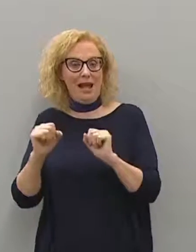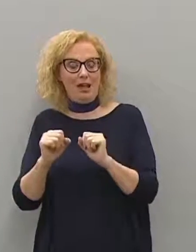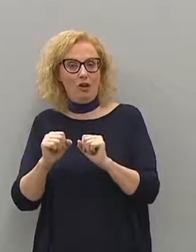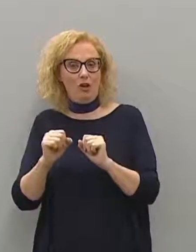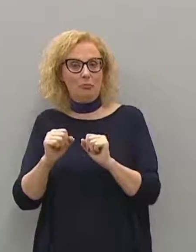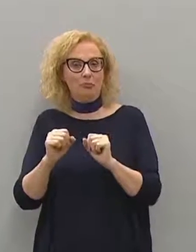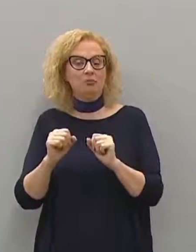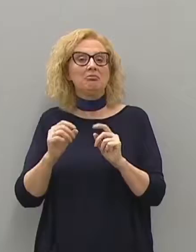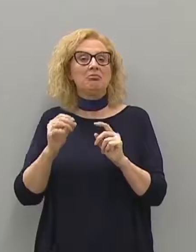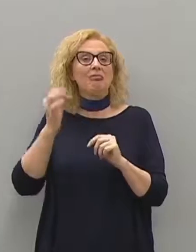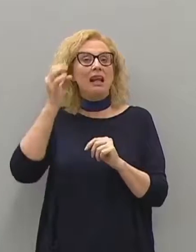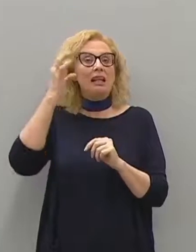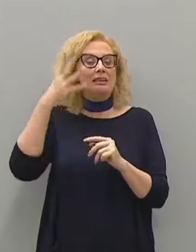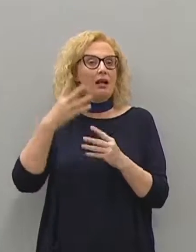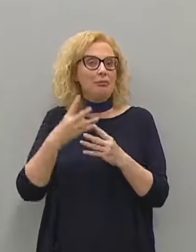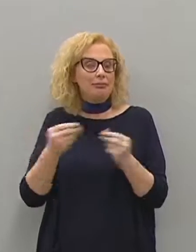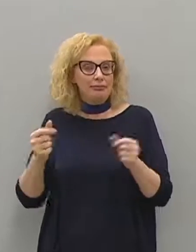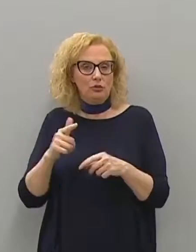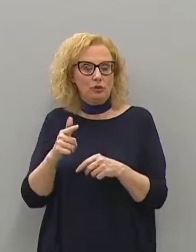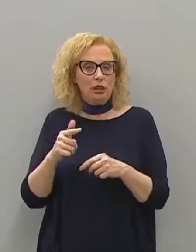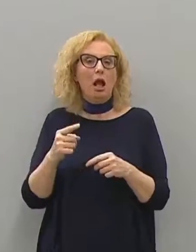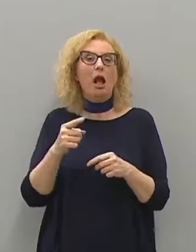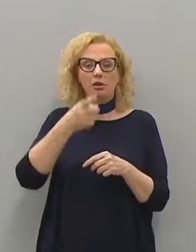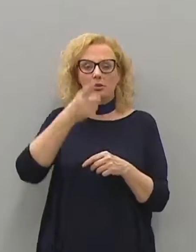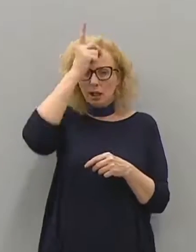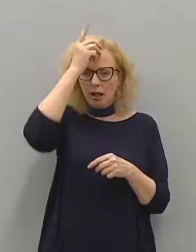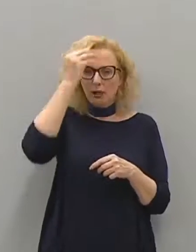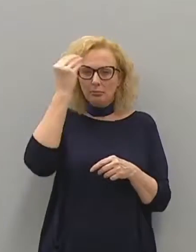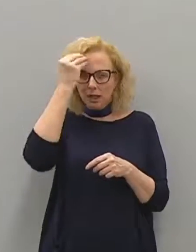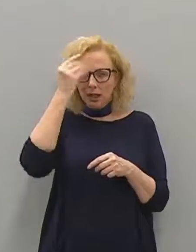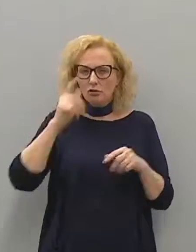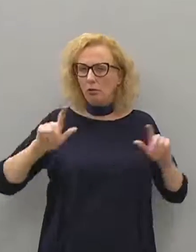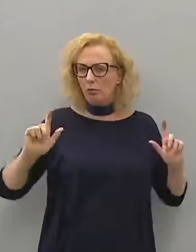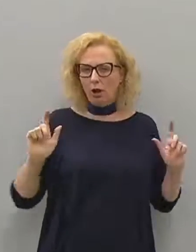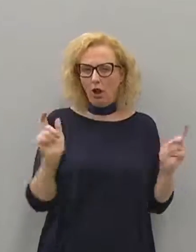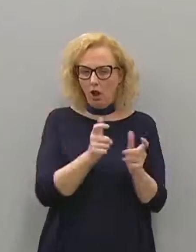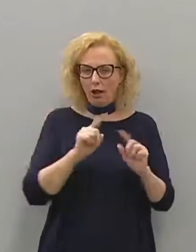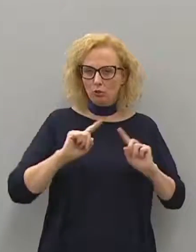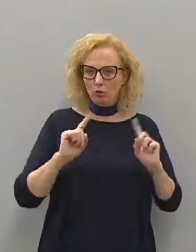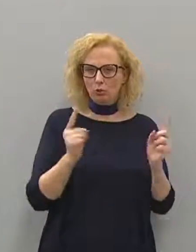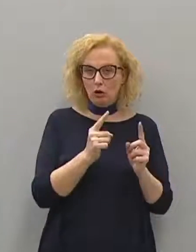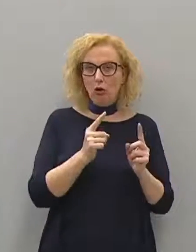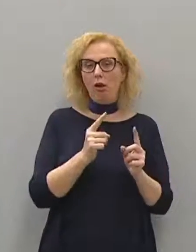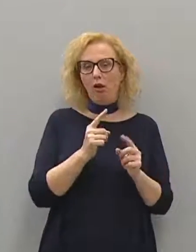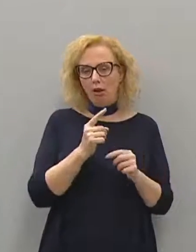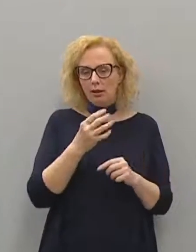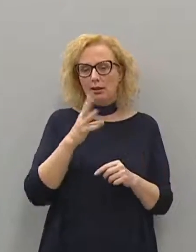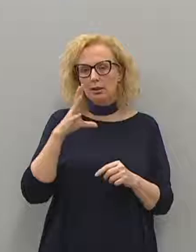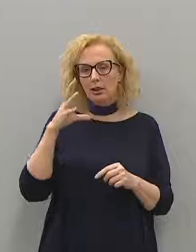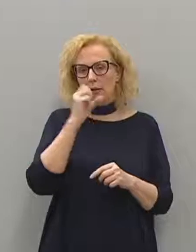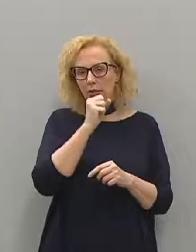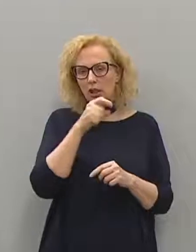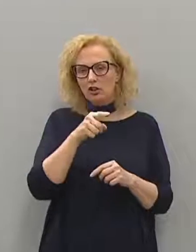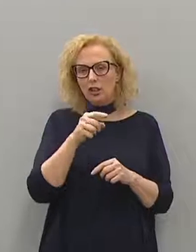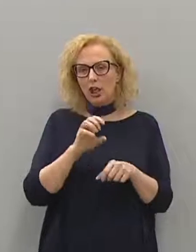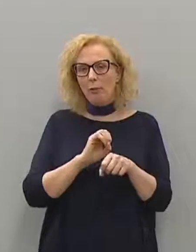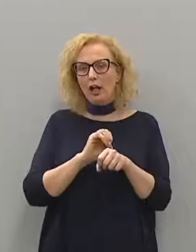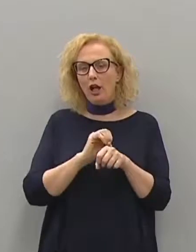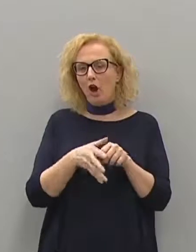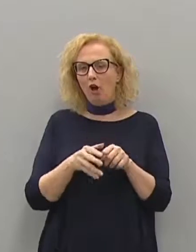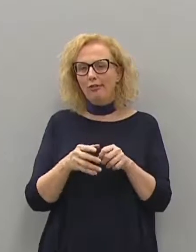la germania ha deciso di richiudere tutto probabilmente vuol dire che non se ne va vorremmo fosse così ma